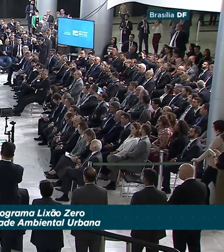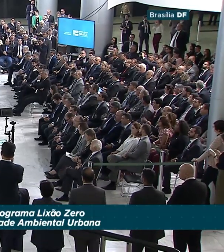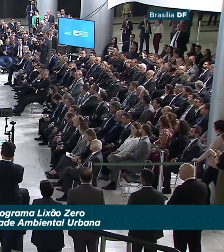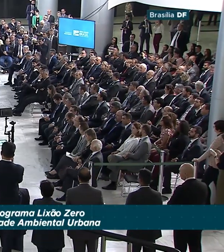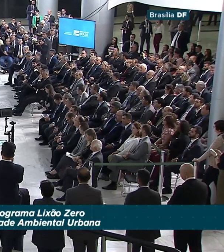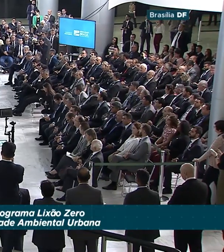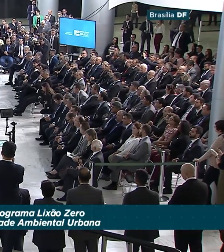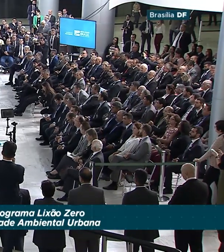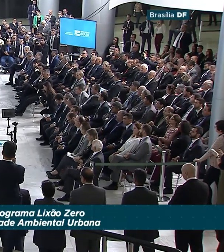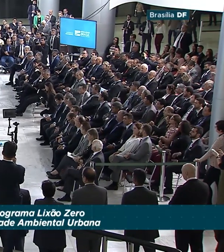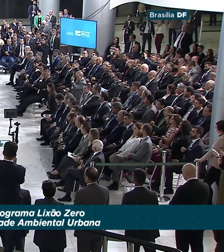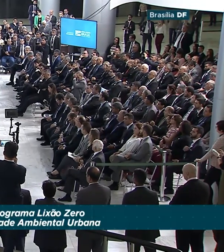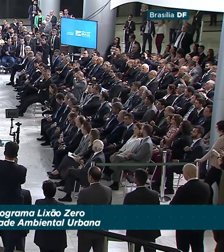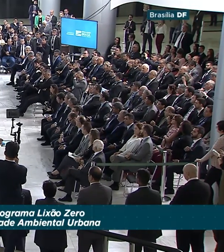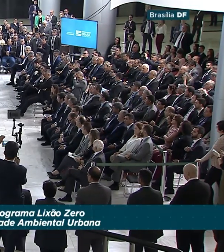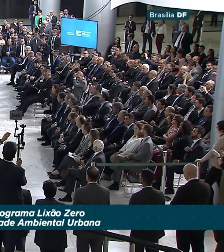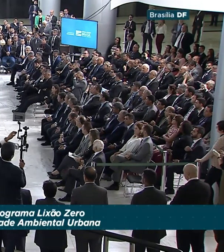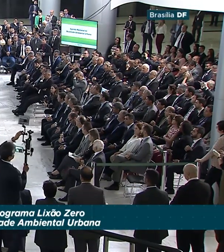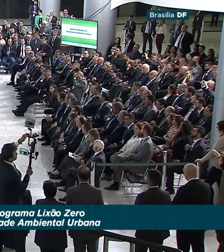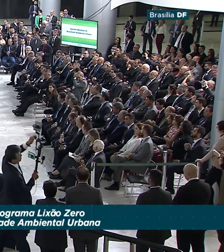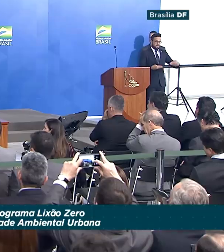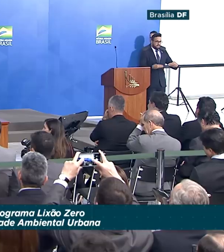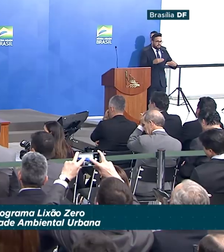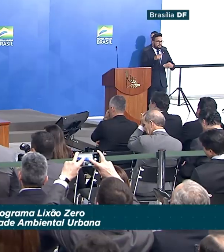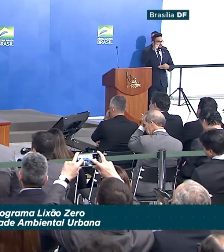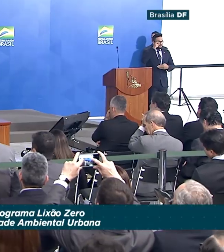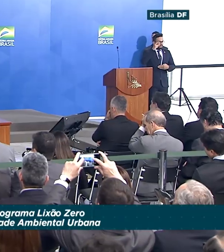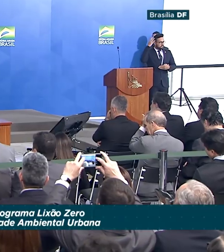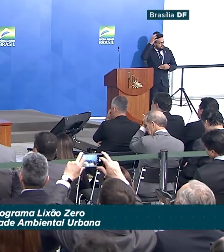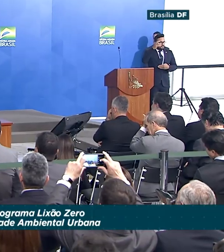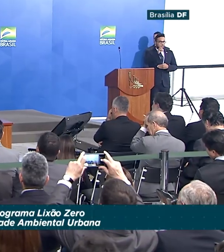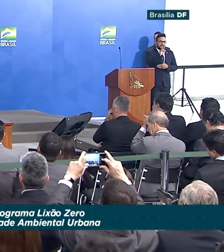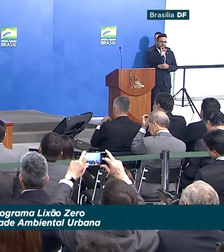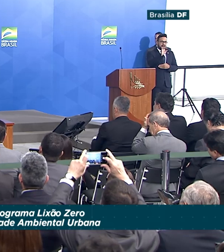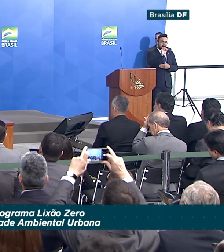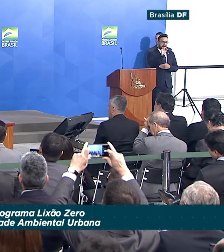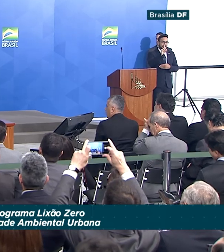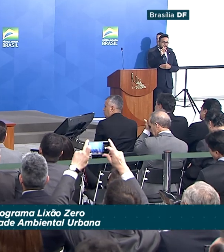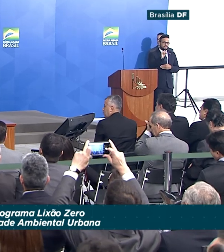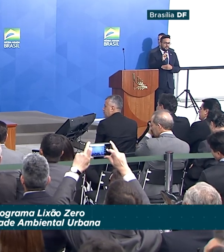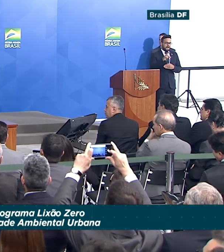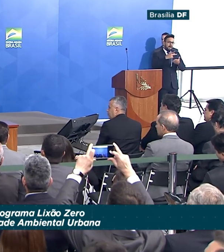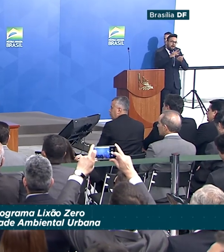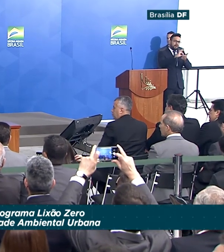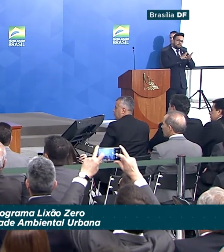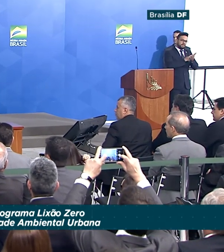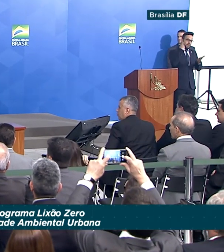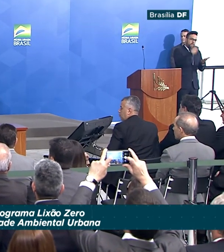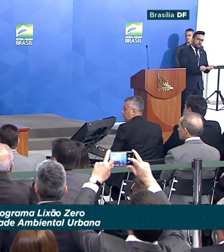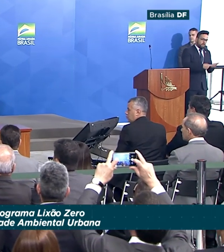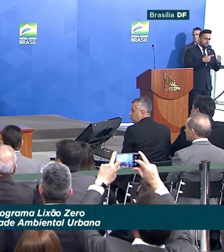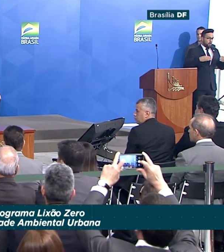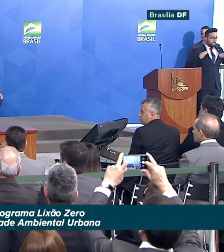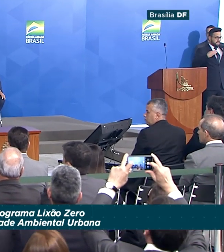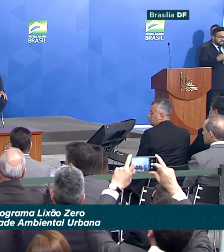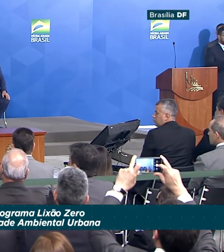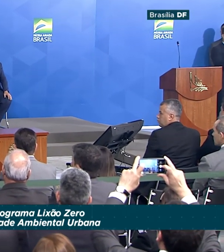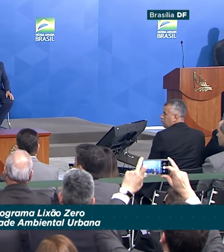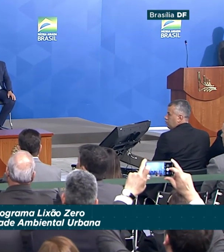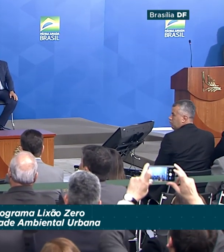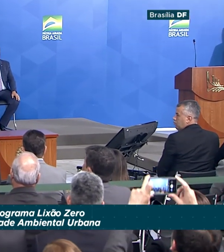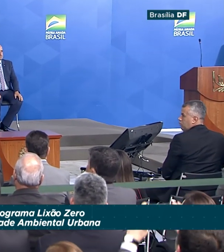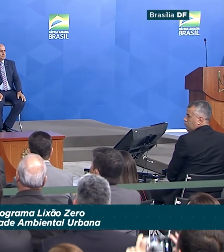Neste momento, convidamos o ministro de Estado do Meio Ambiente, Ricardo Salles, a assinar acordo entre o Ministério do Meio